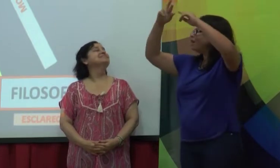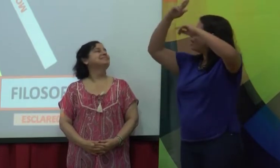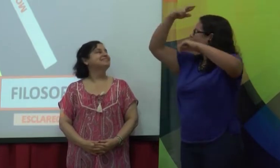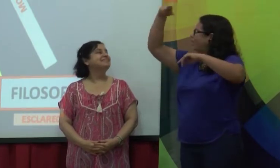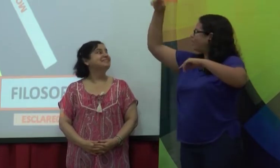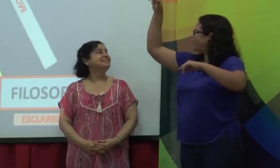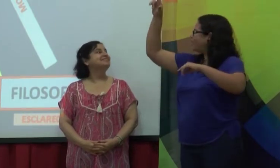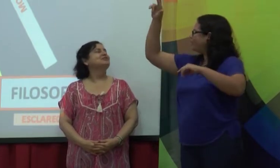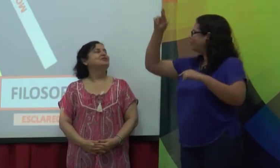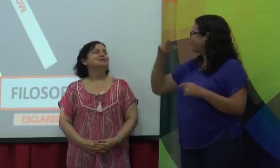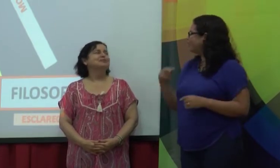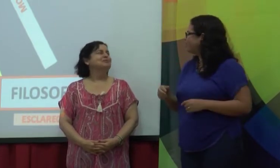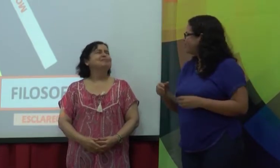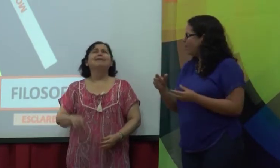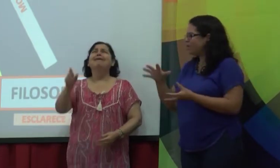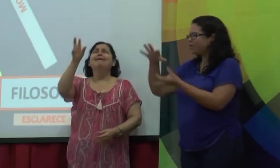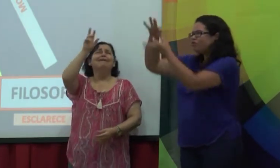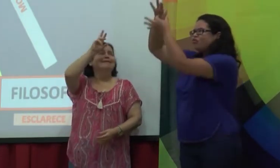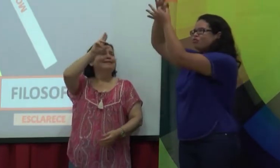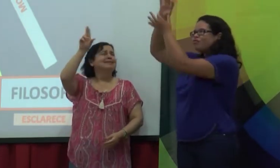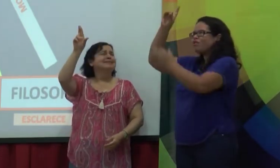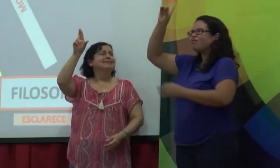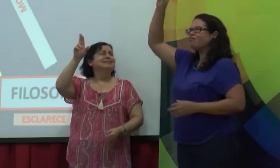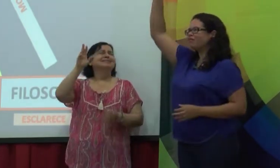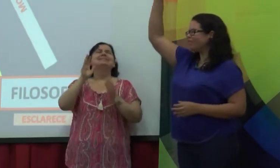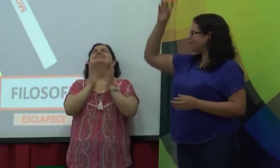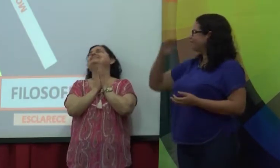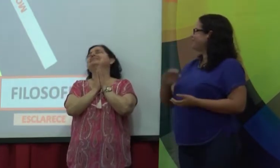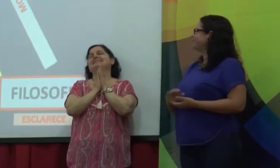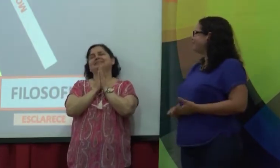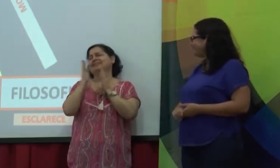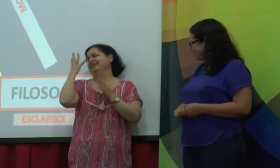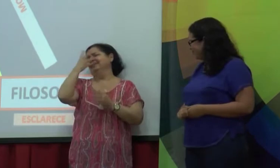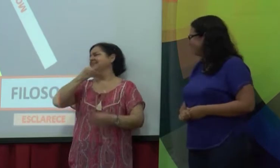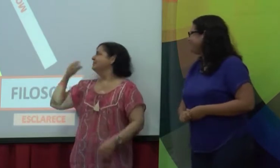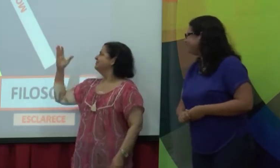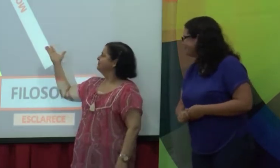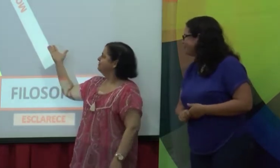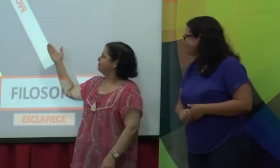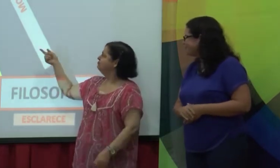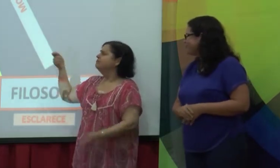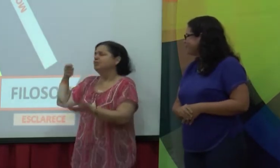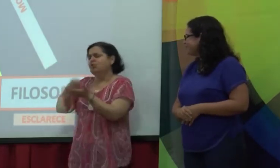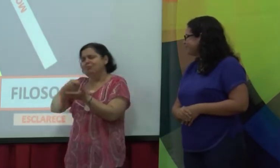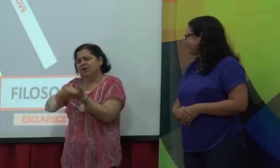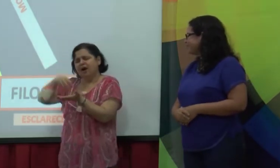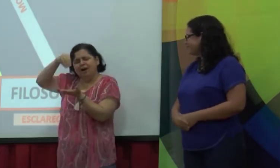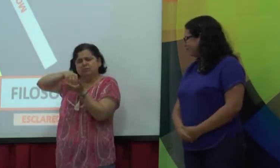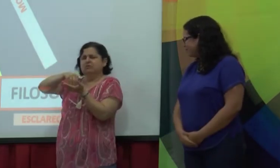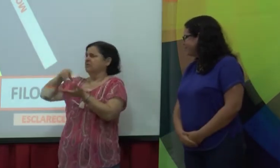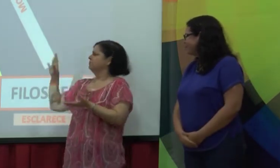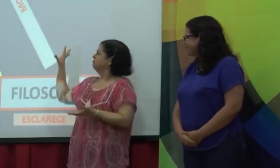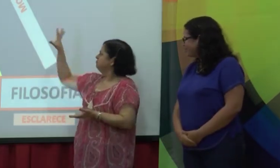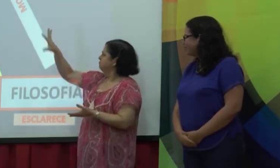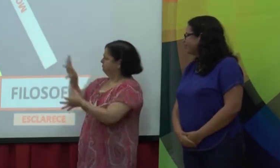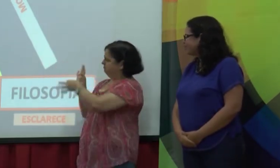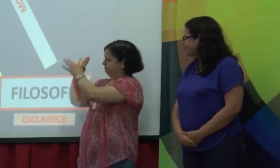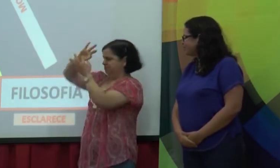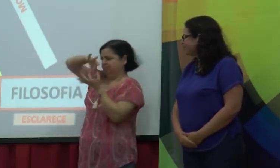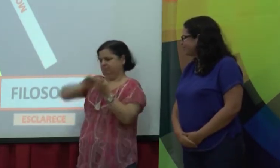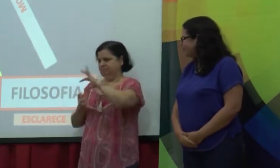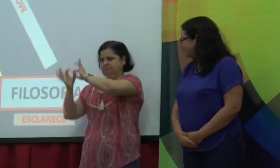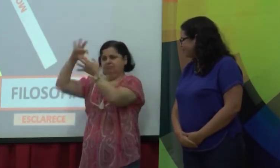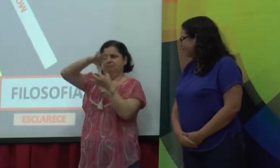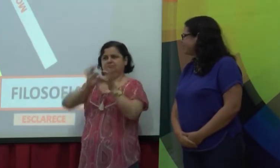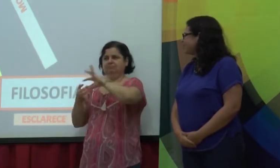né? Que eleva a Deus, que é a religião ligada a Deus. Estamos ligados a Deus, por isso que é a religião.